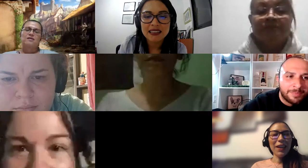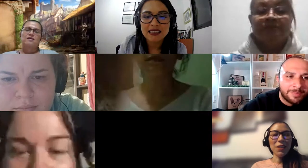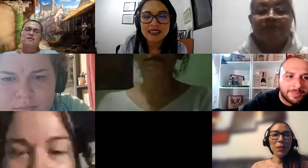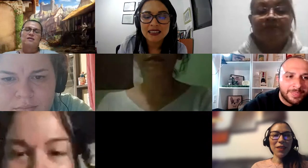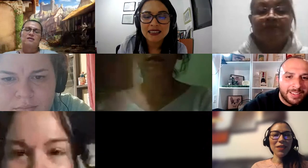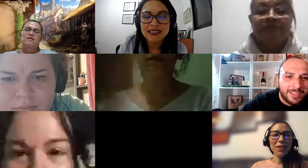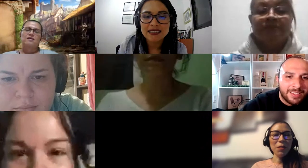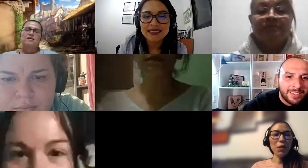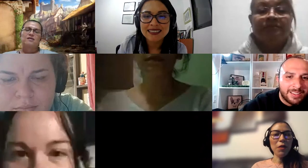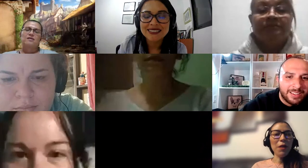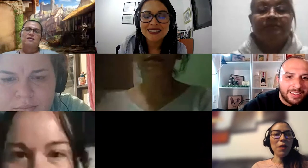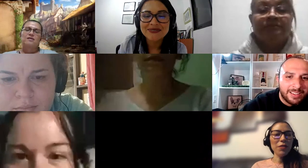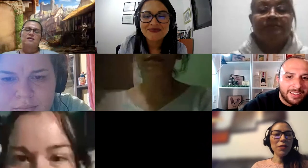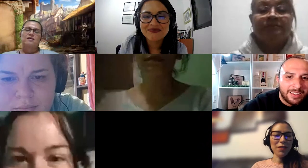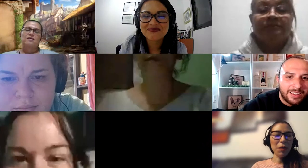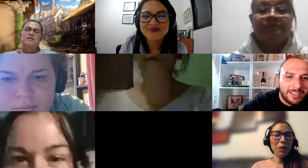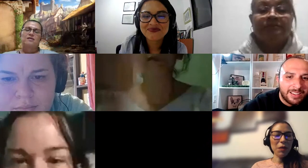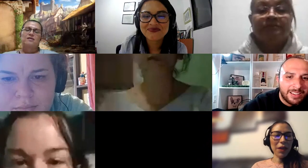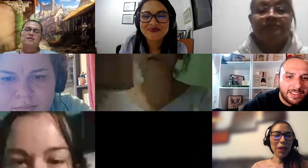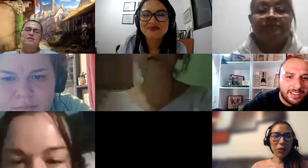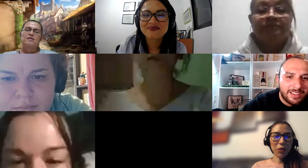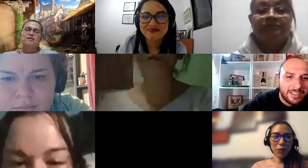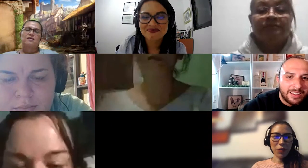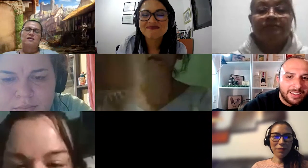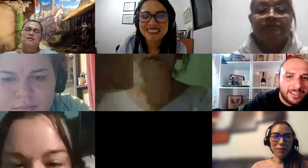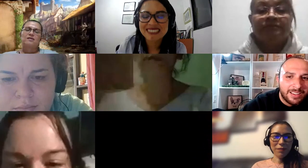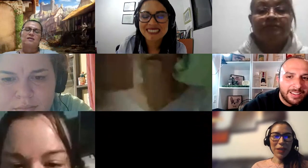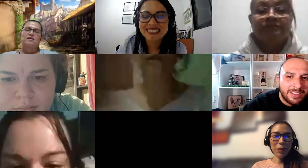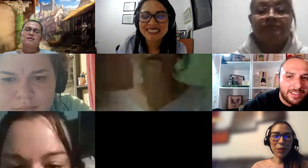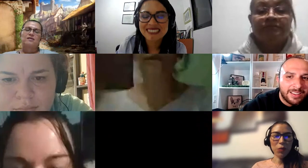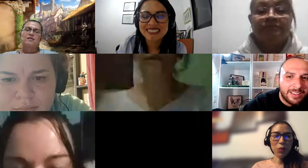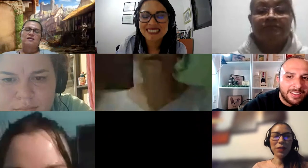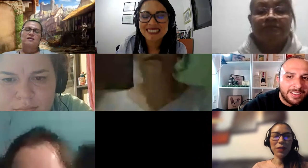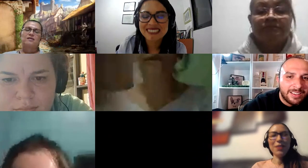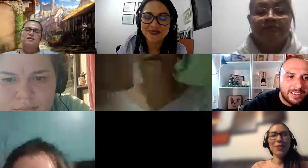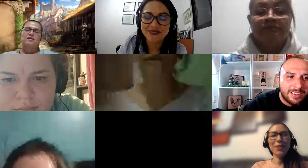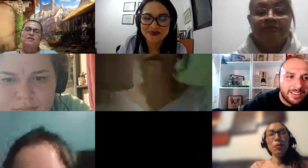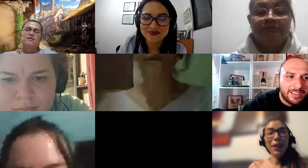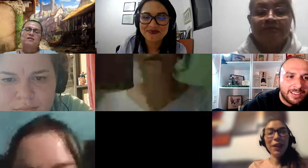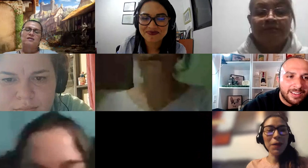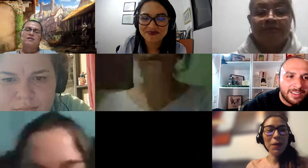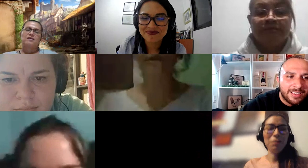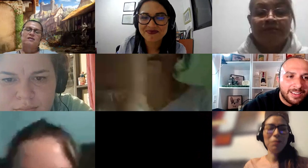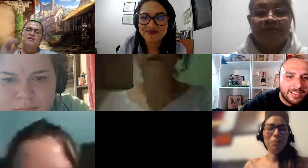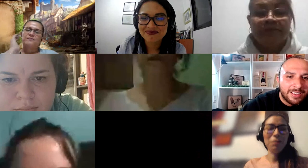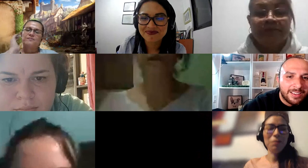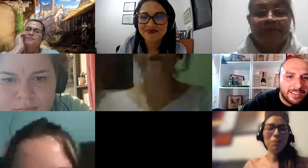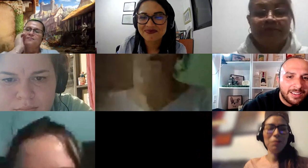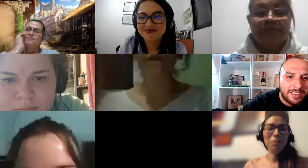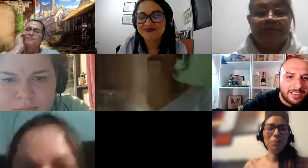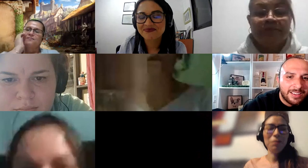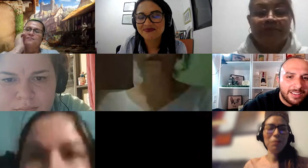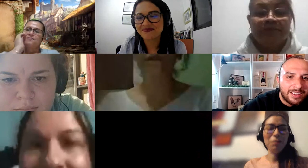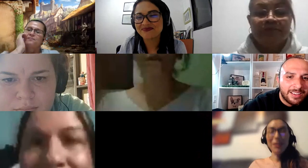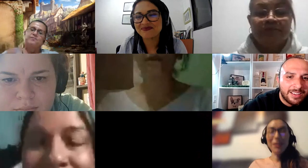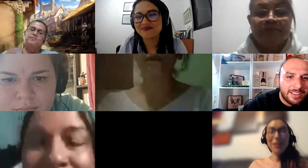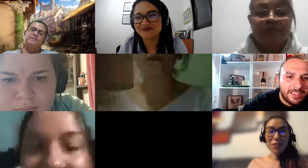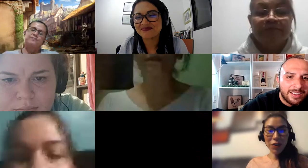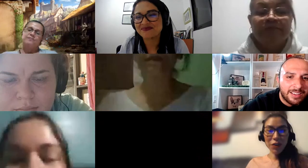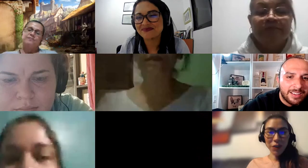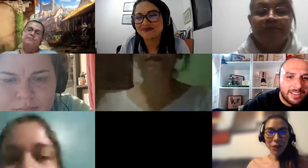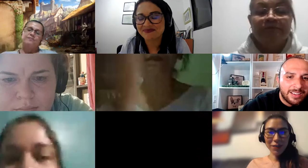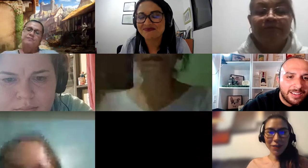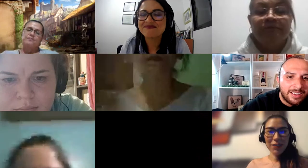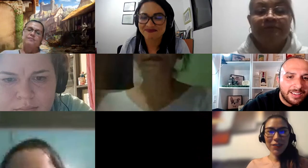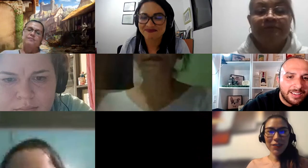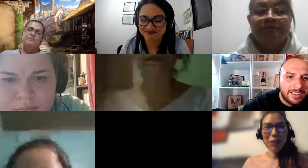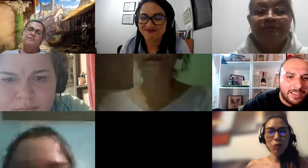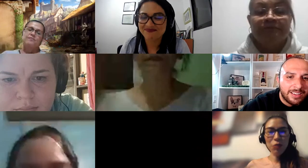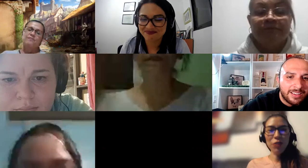¿Les parece si probamos escribiendo las sí, preguntas? Por favor. Porque, vamos a ver, me llama la atención incluso